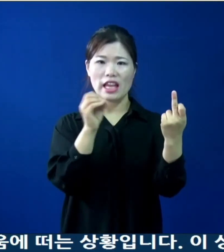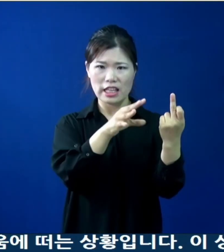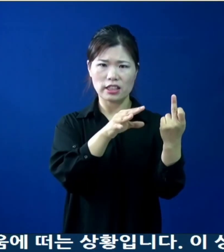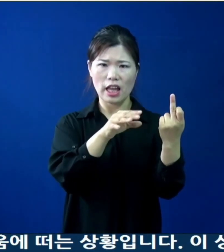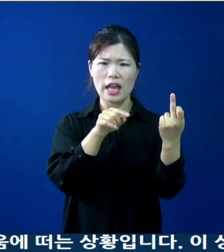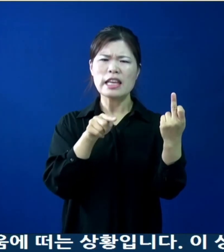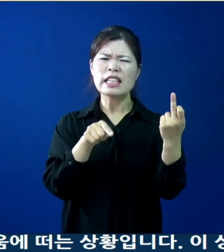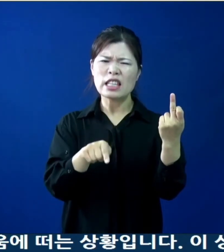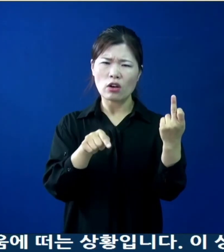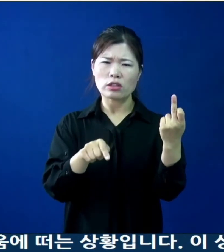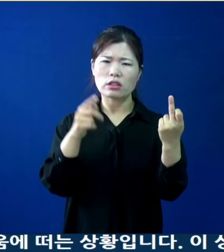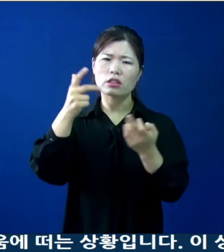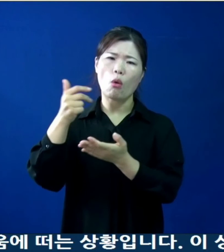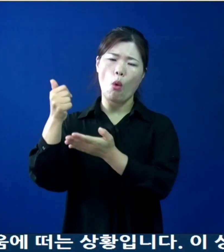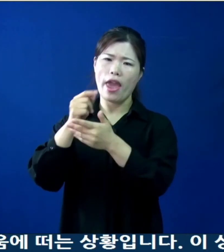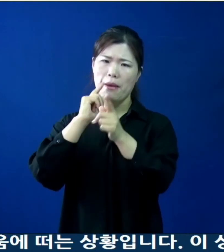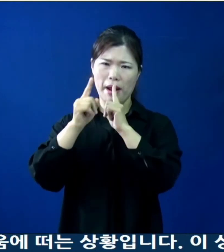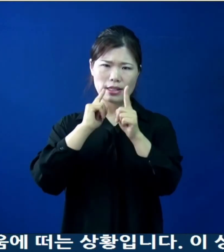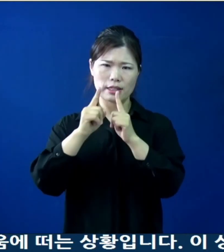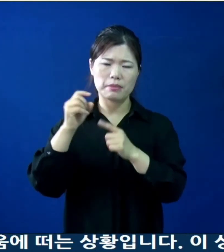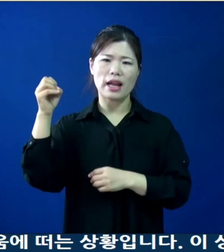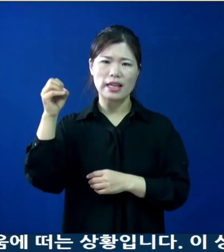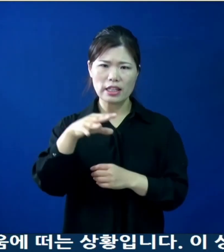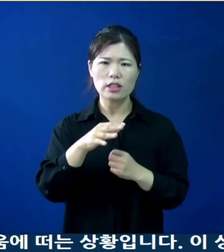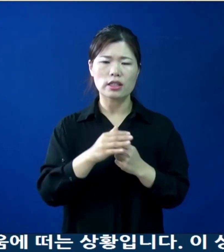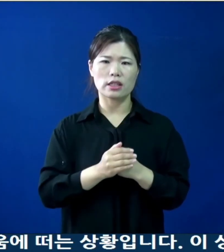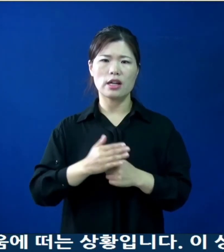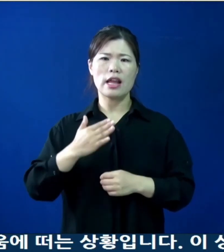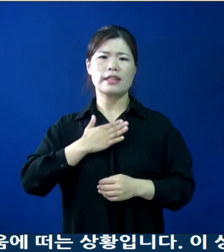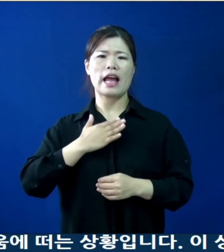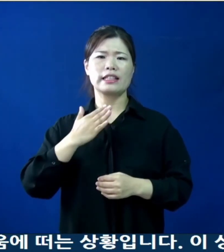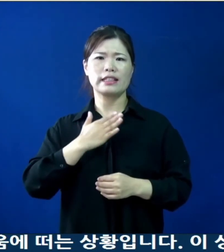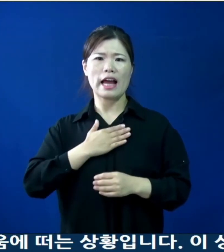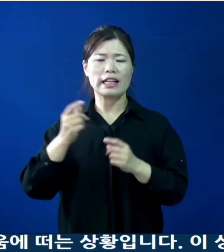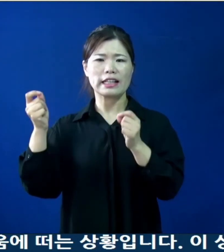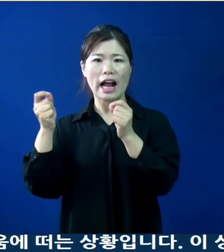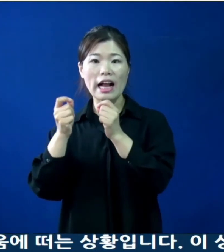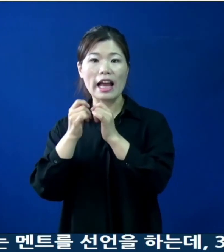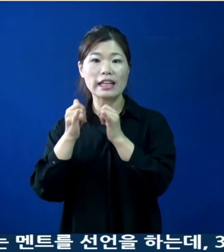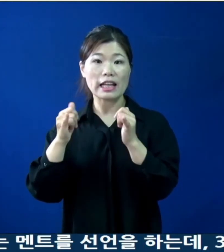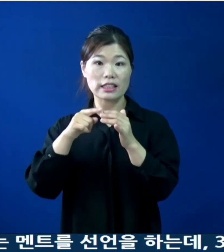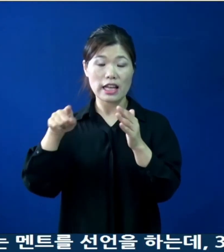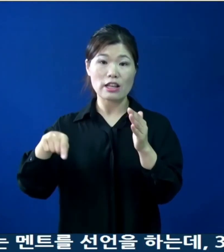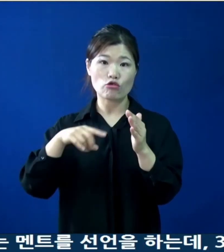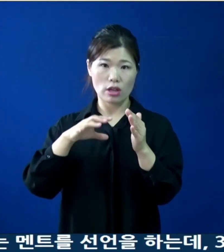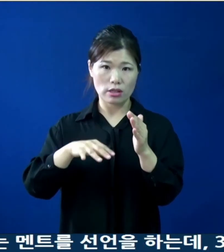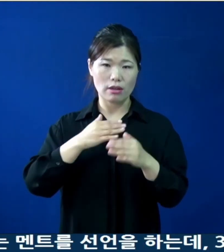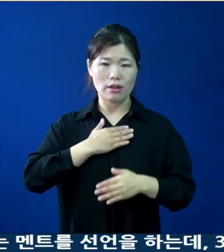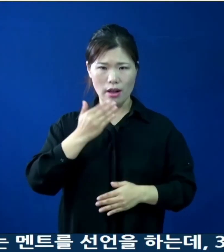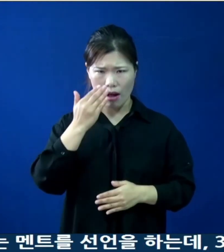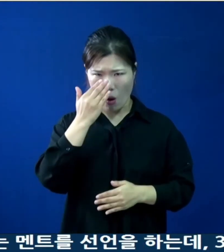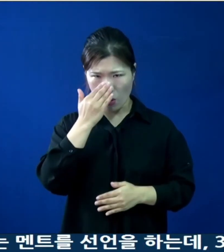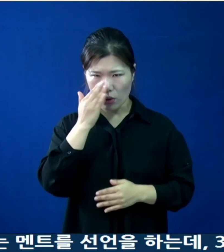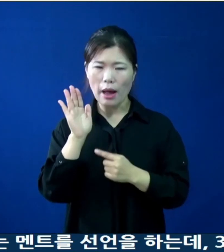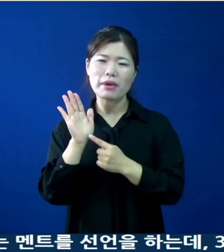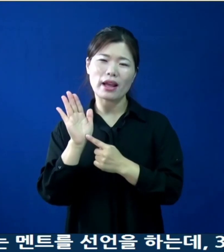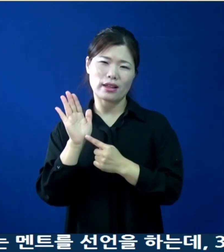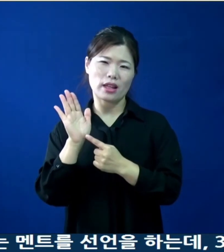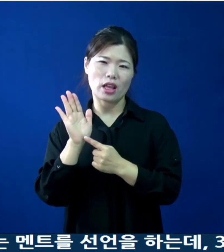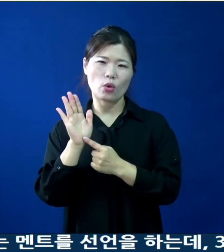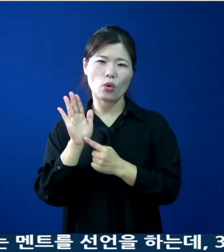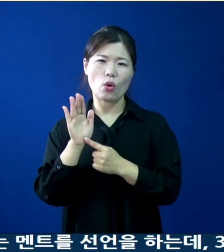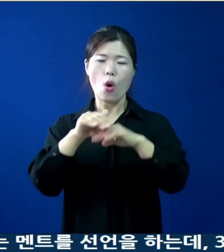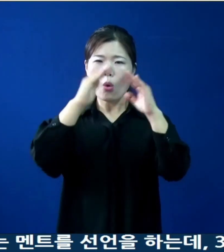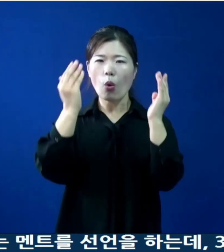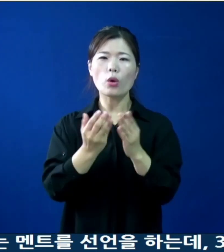이는 여호와의 말씀이라 이르시기를 나는 나를 가까이 하는 자 중에서 내 거룩함을 나타내겠고